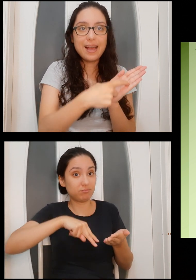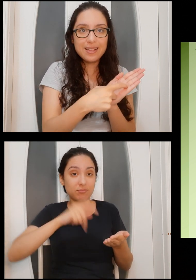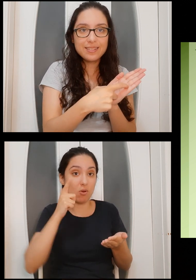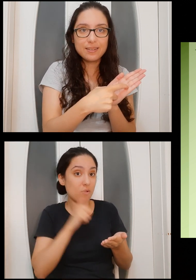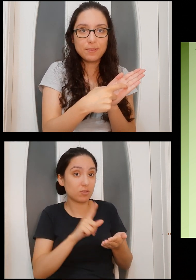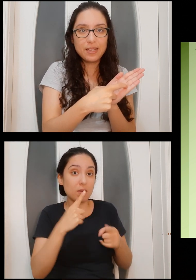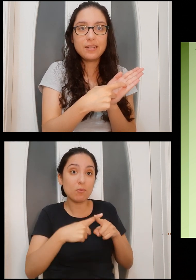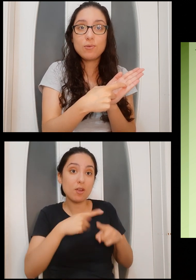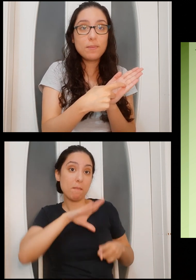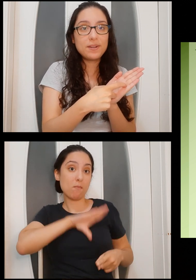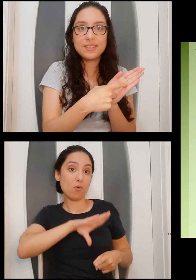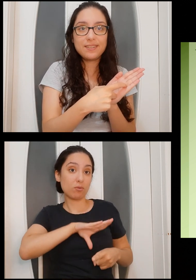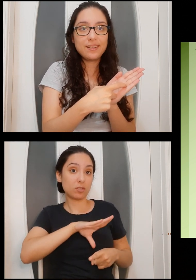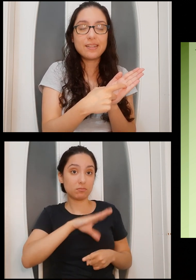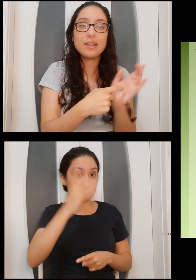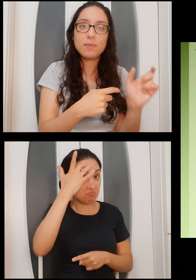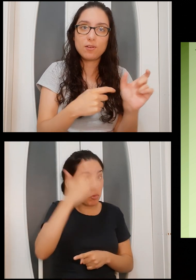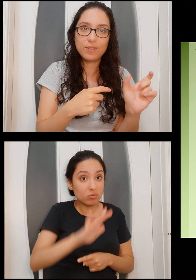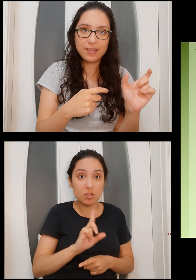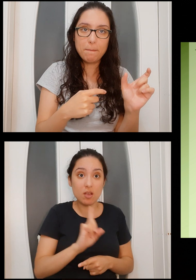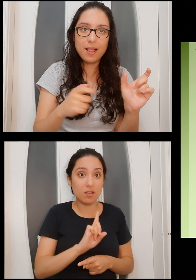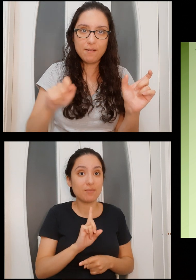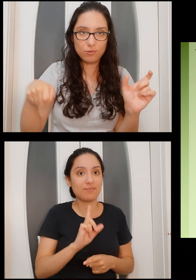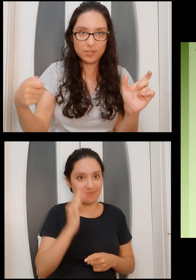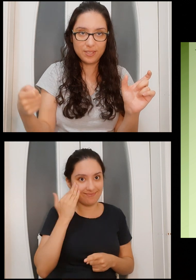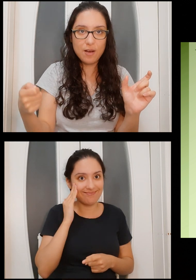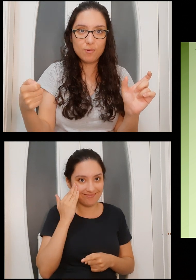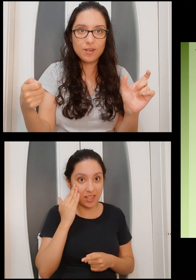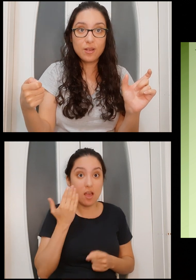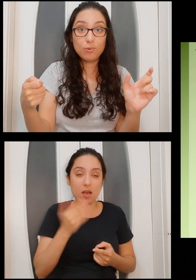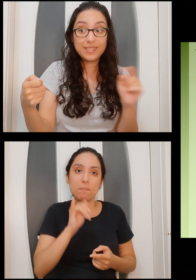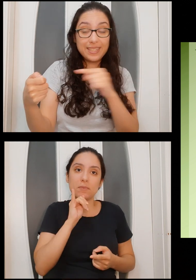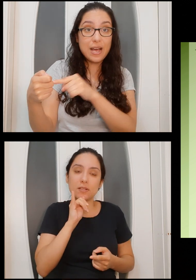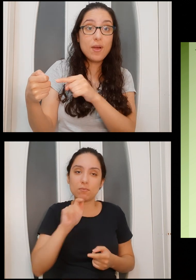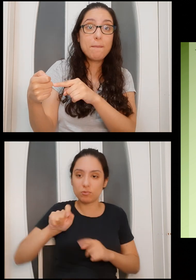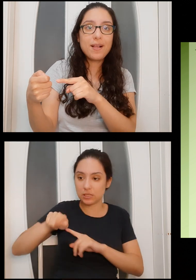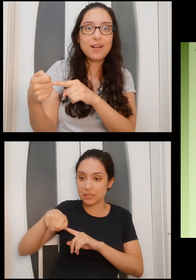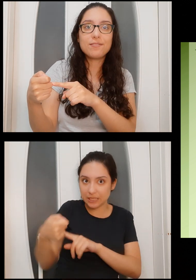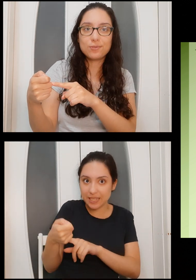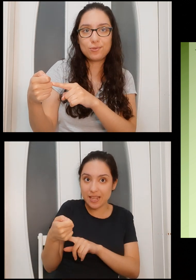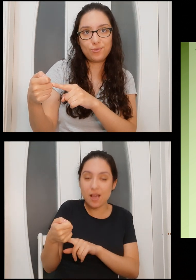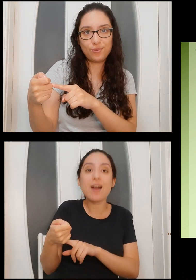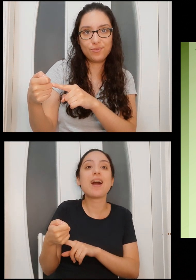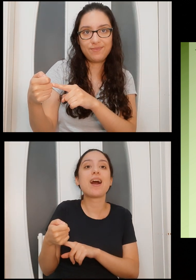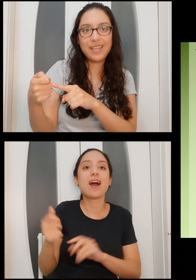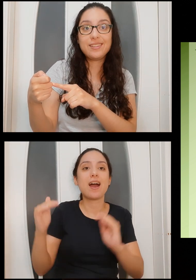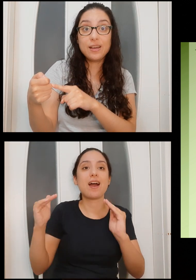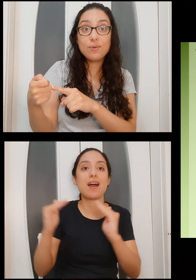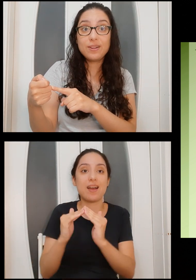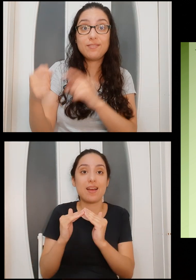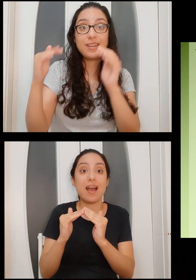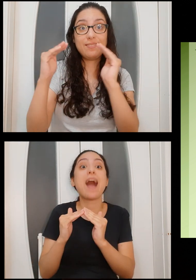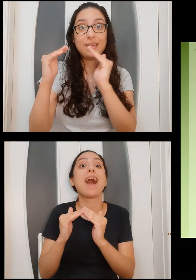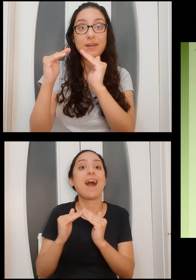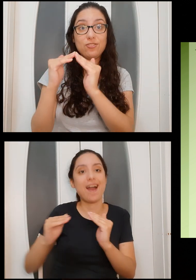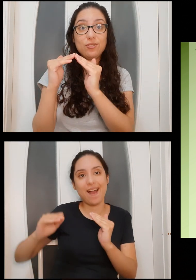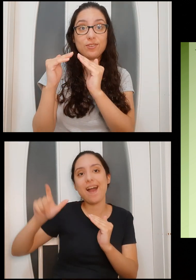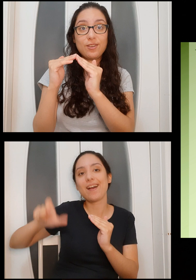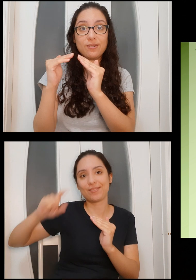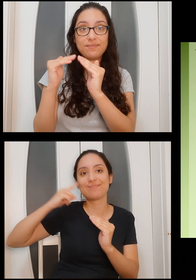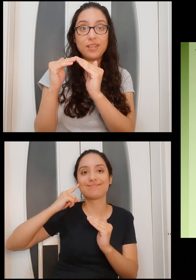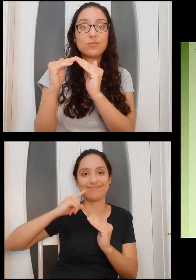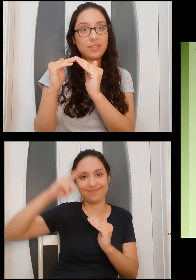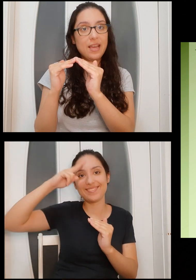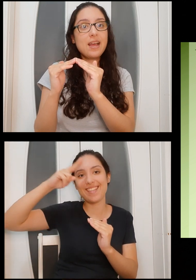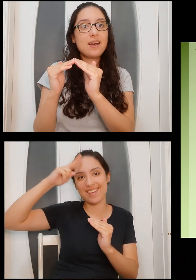porque casa, para ele, não representa nada. Lembra que eu falei da palavra e do sinal? O sinal é a palavra do surdo. Então, ele vai lembrar disso